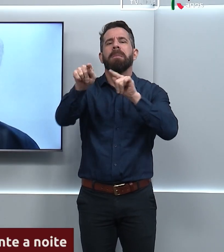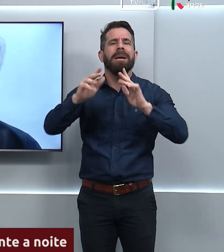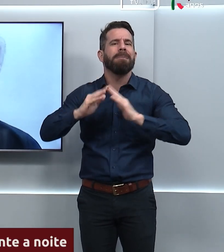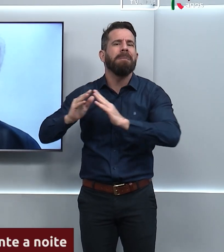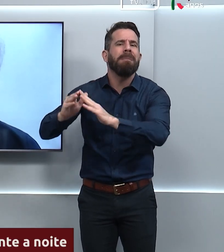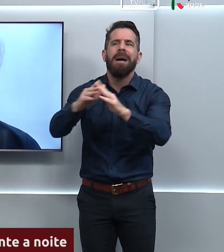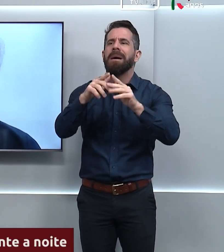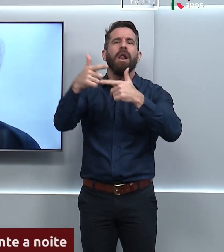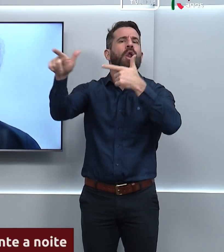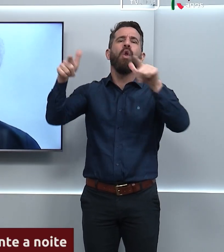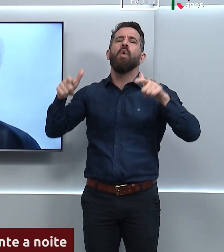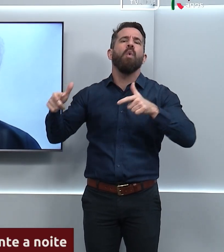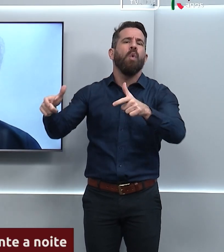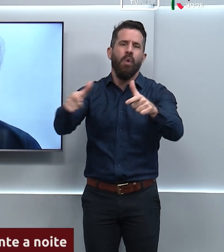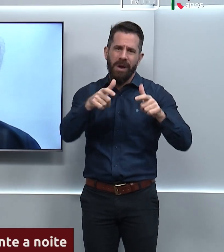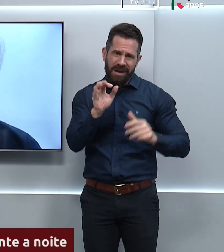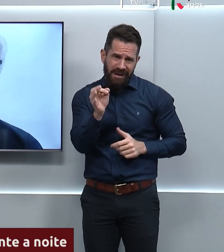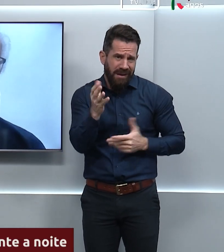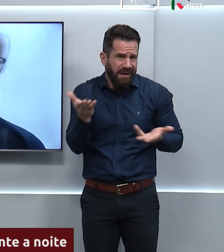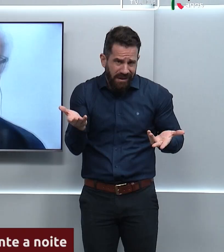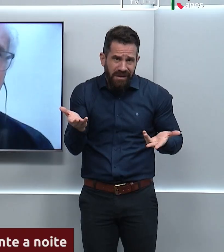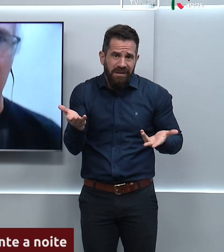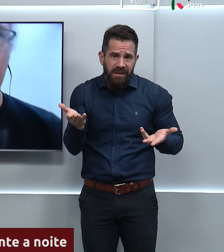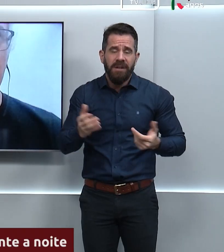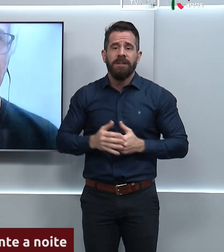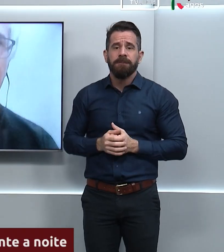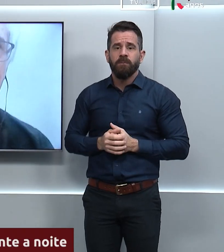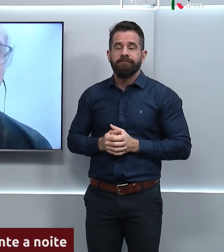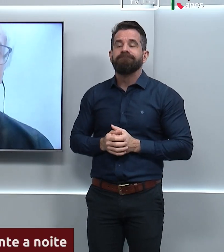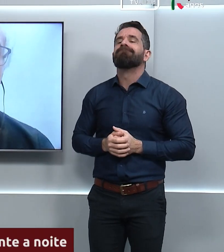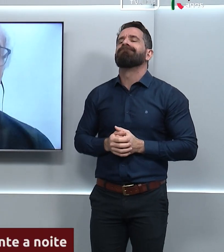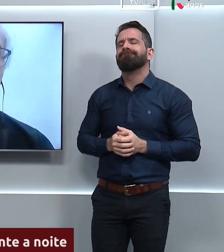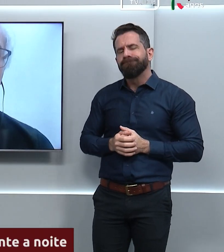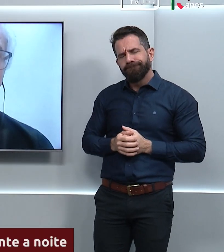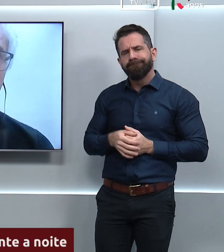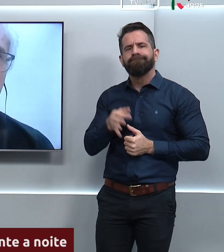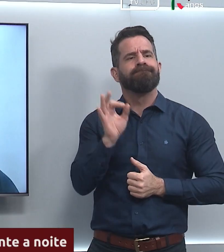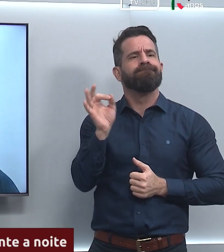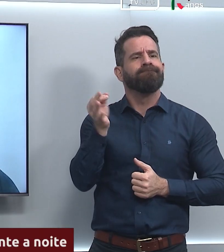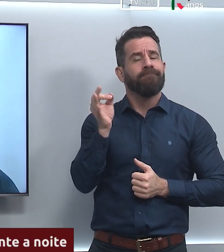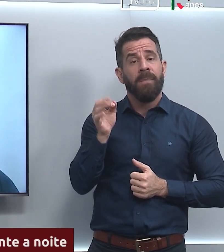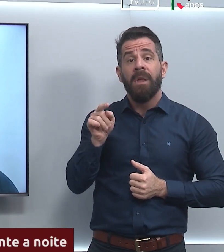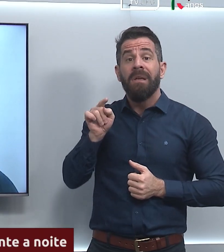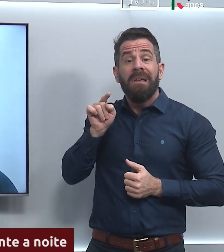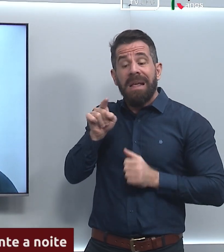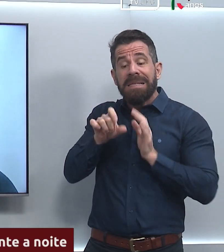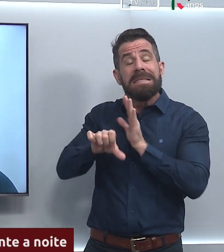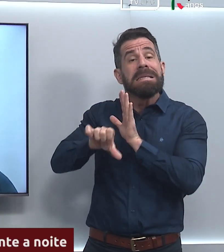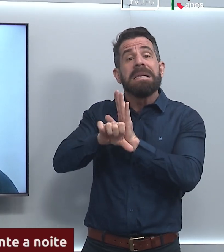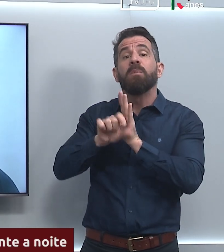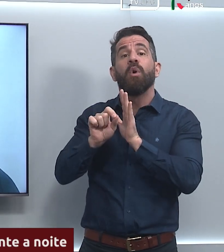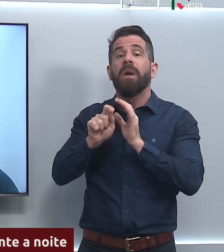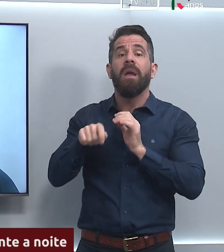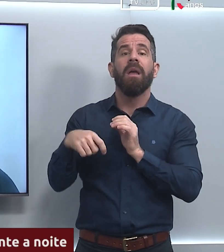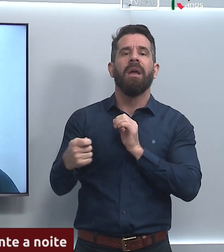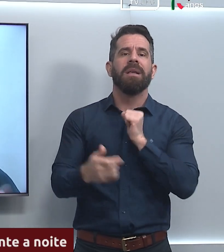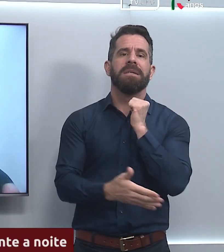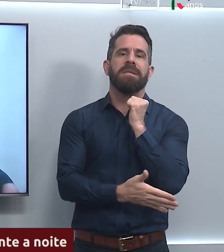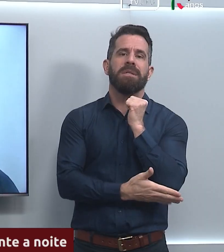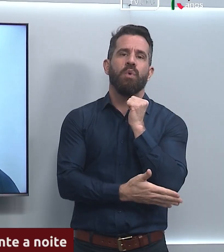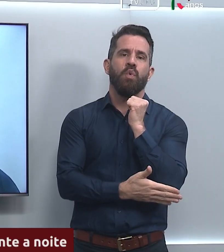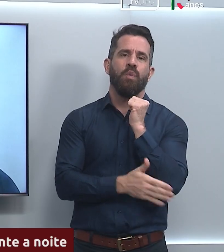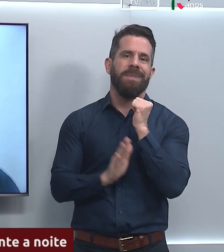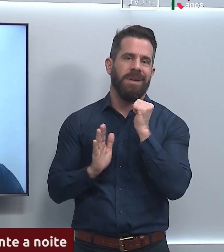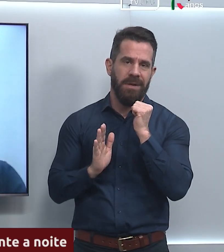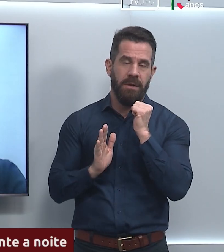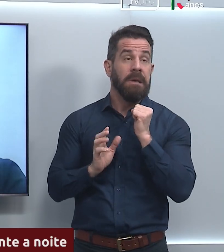fosse o parque. Exato, é isso. É o tipo de crime que é motivado pelo ciúme. Se não